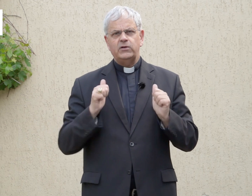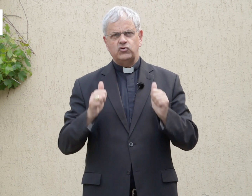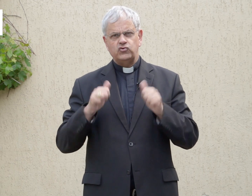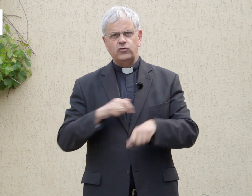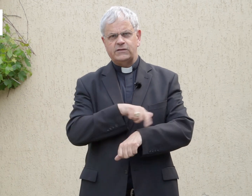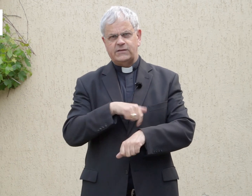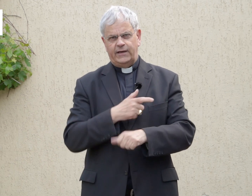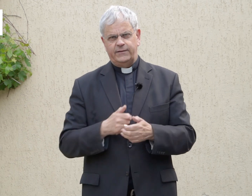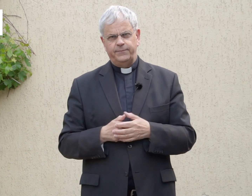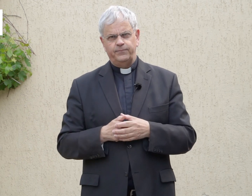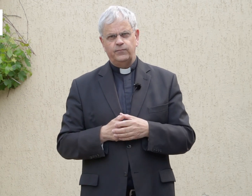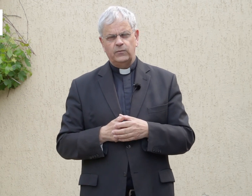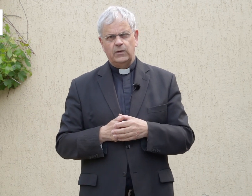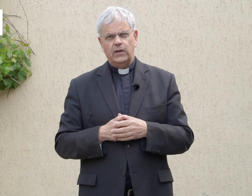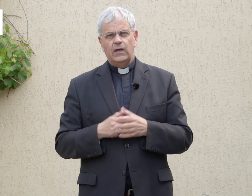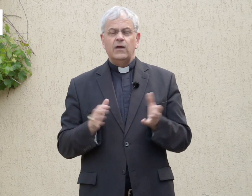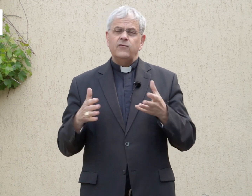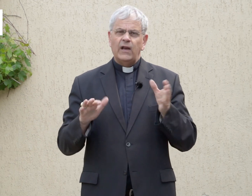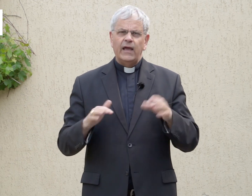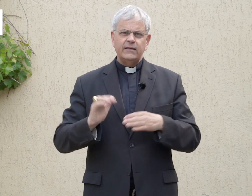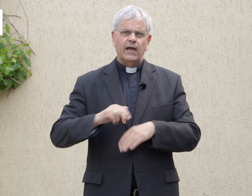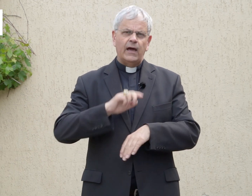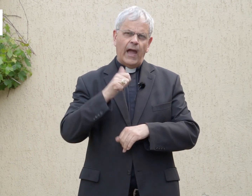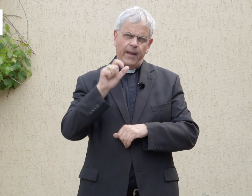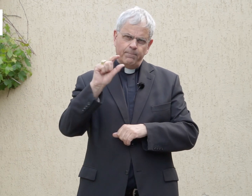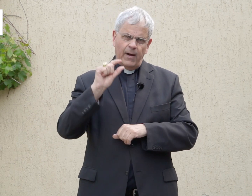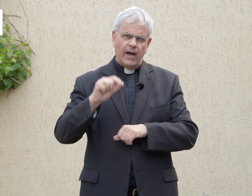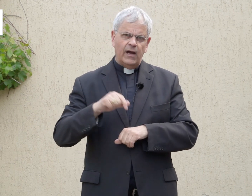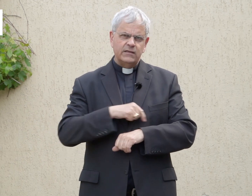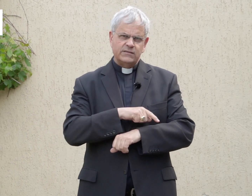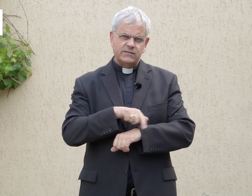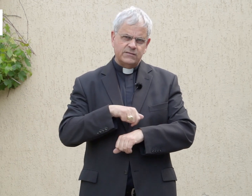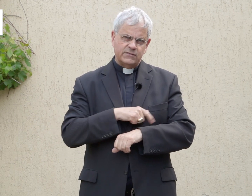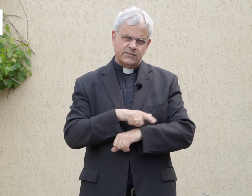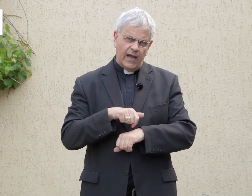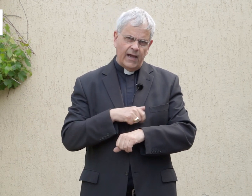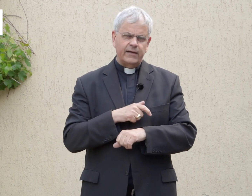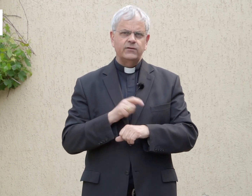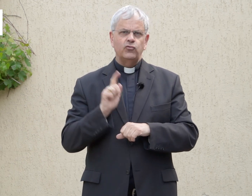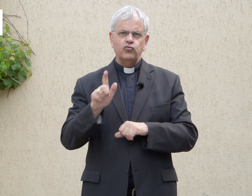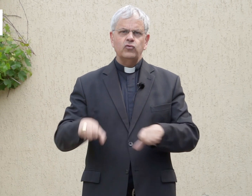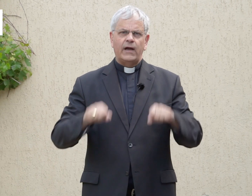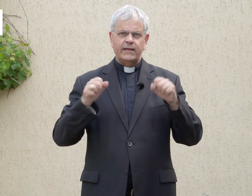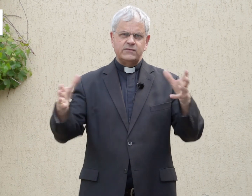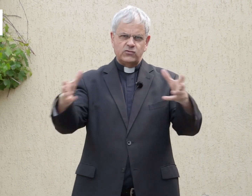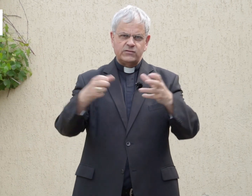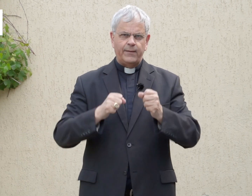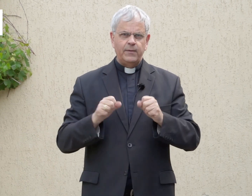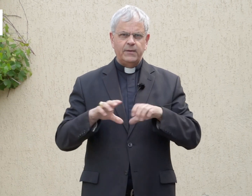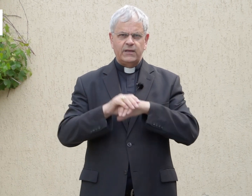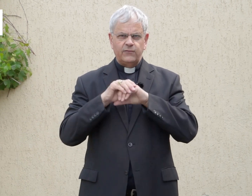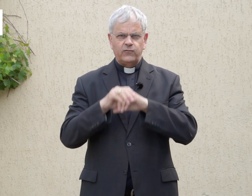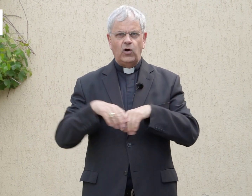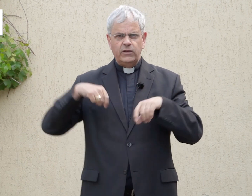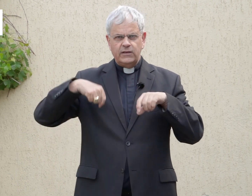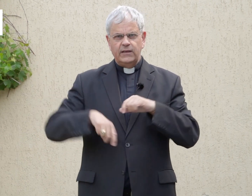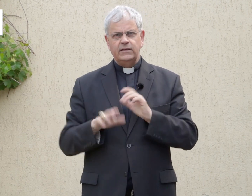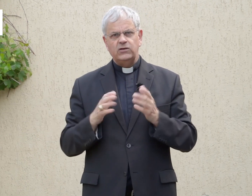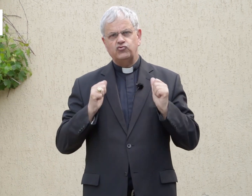die Schulzeit. Vielleicht nach ein paar Tagen, du kannst zusammen mit den Freunden in die